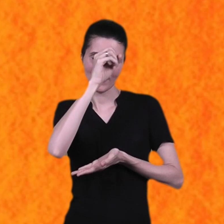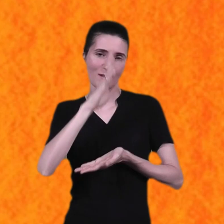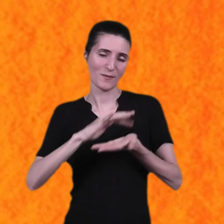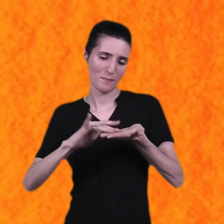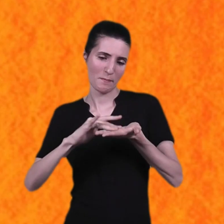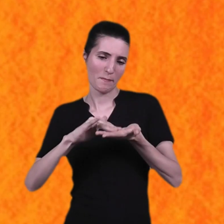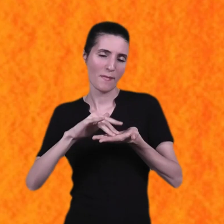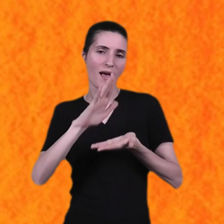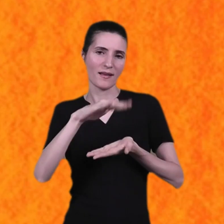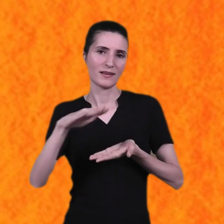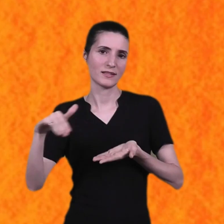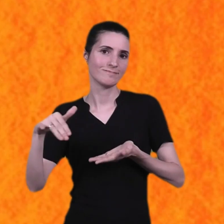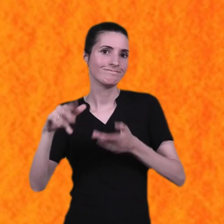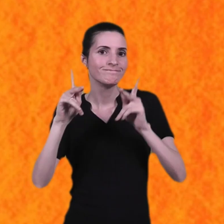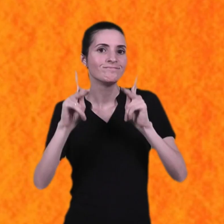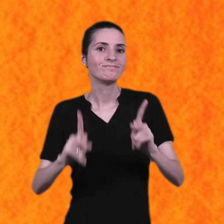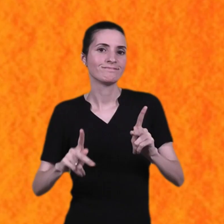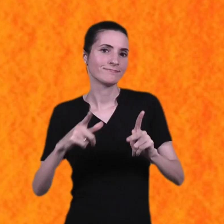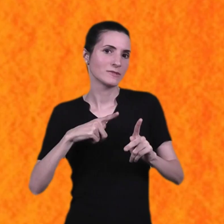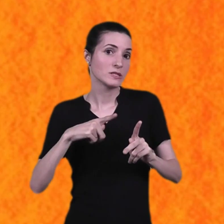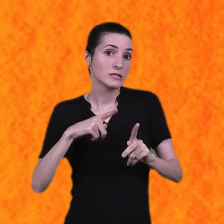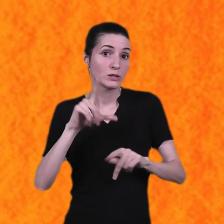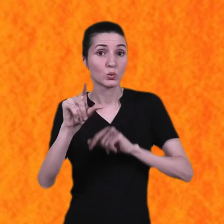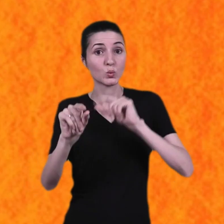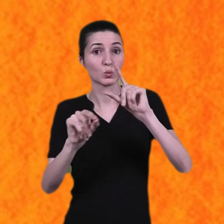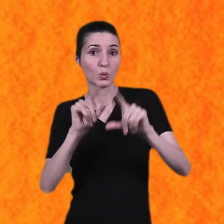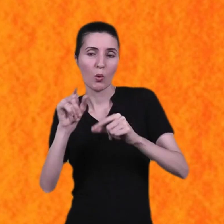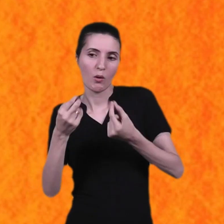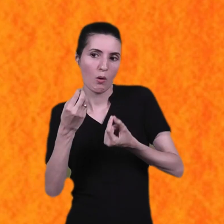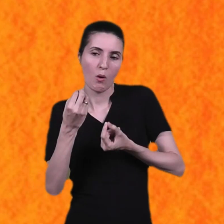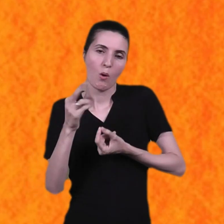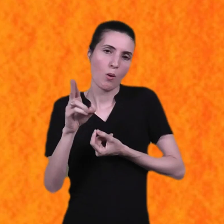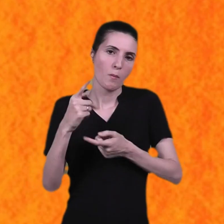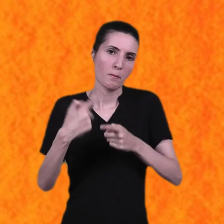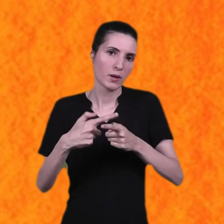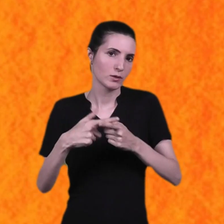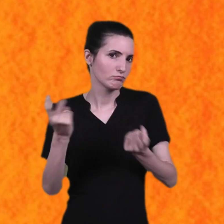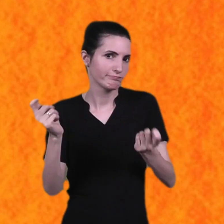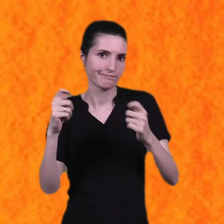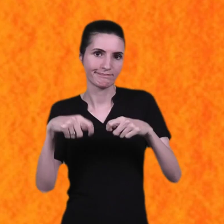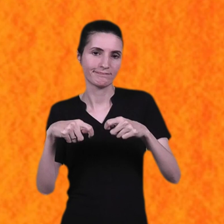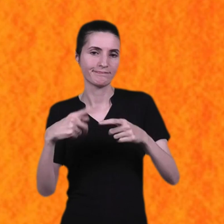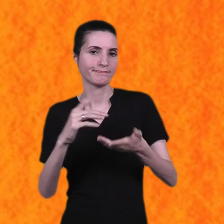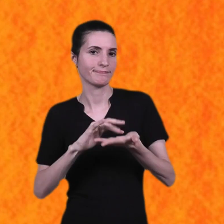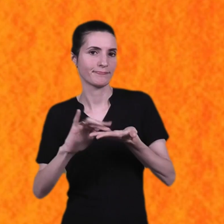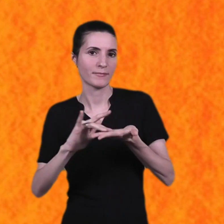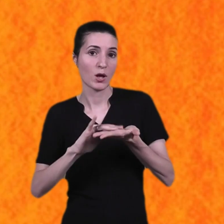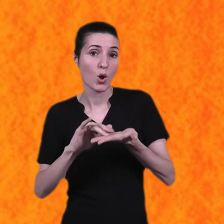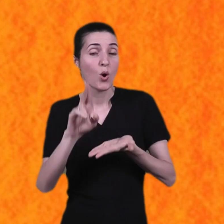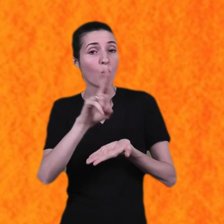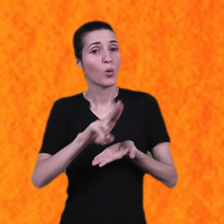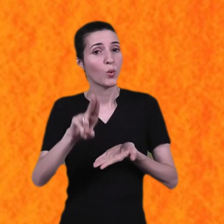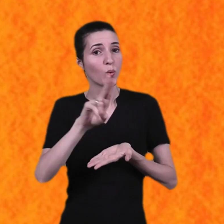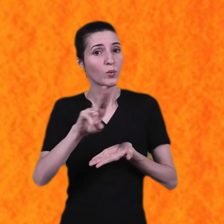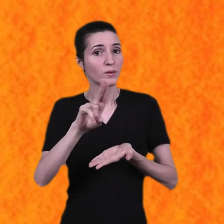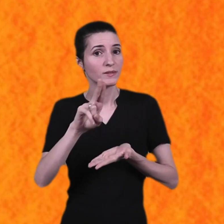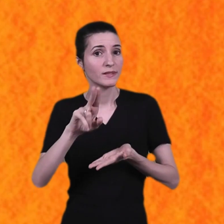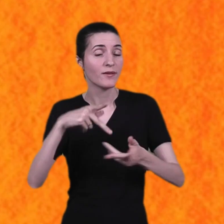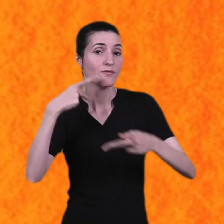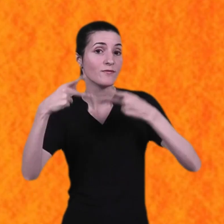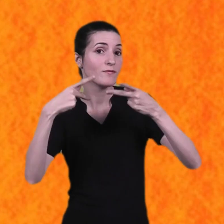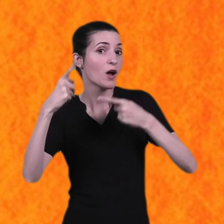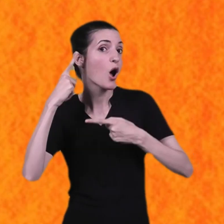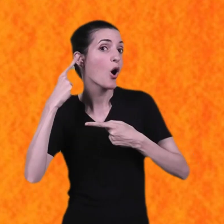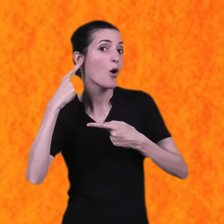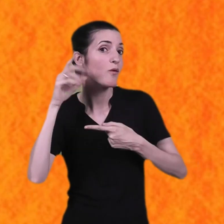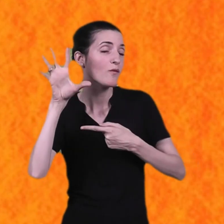mas tem bastante pessoas que, por escolha ou por necessidade, se utilizam de outras ferramentas